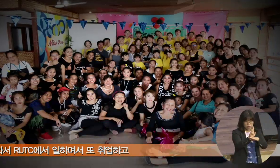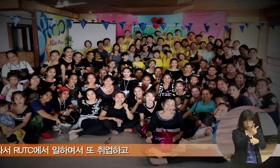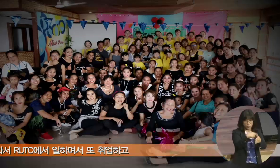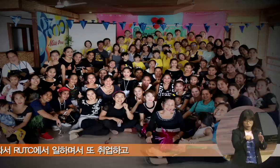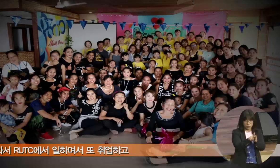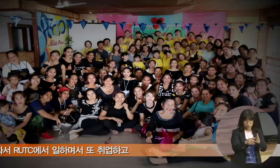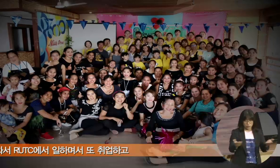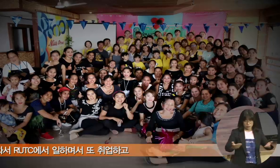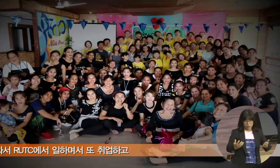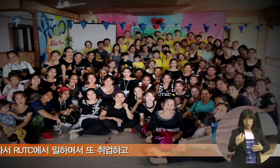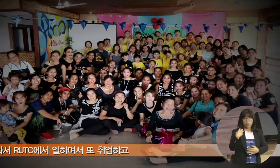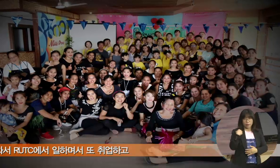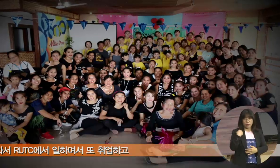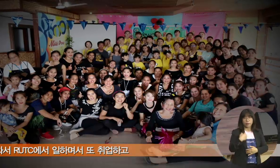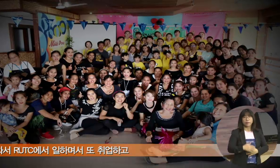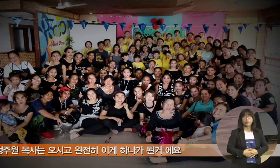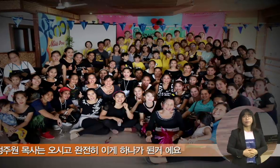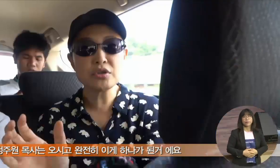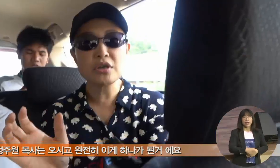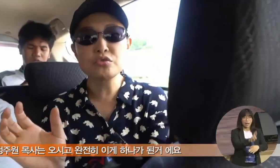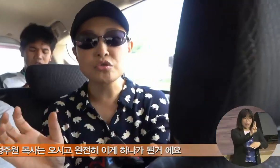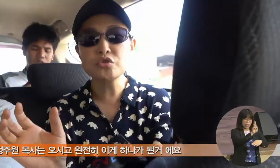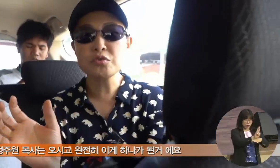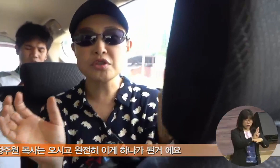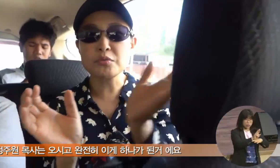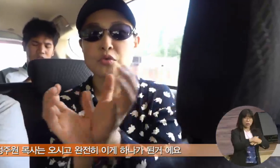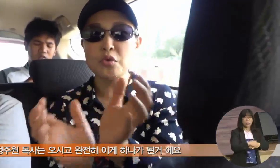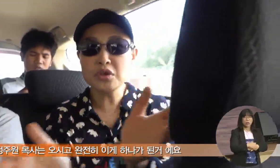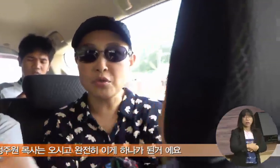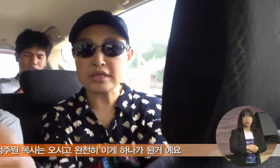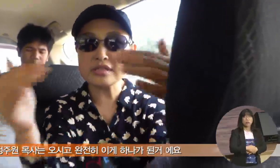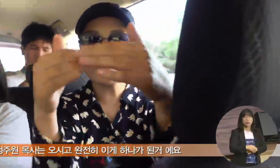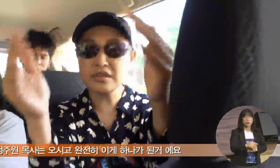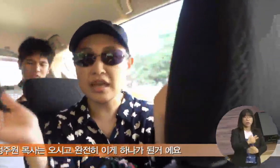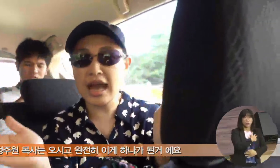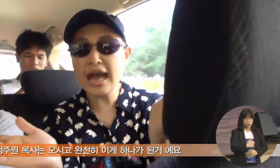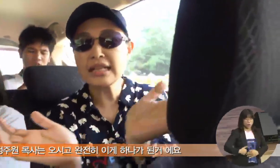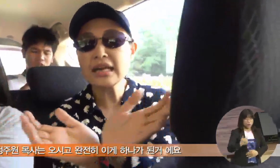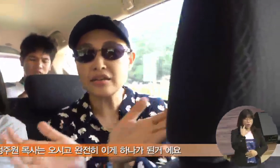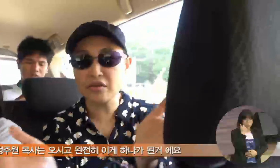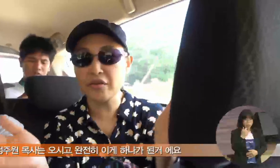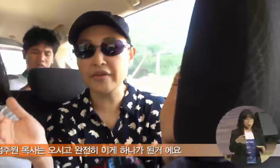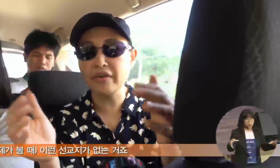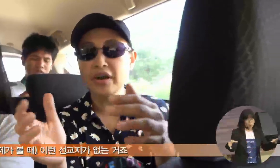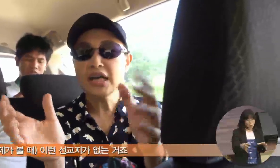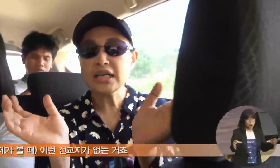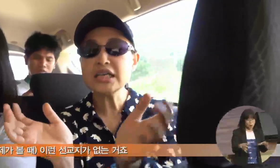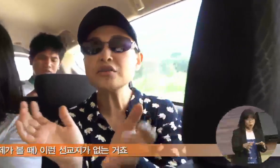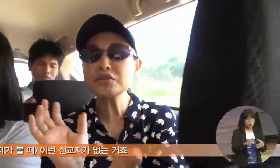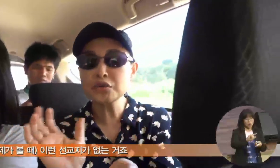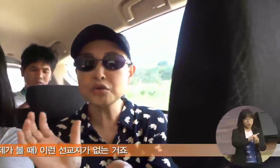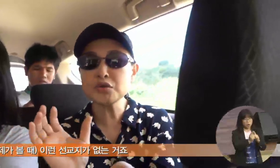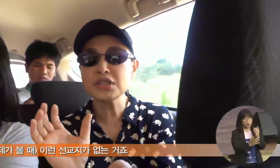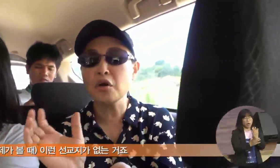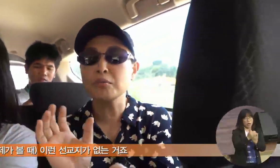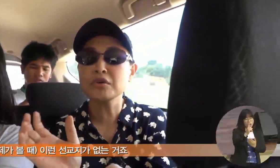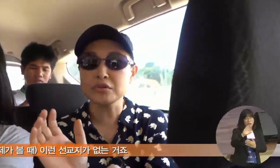RUTC에서 일하면서 또 시간표가 돼갖고 정조 목사님 오고 이게 완전히 하나가 된 거예요. 그러니까 이런 선교지가 없는